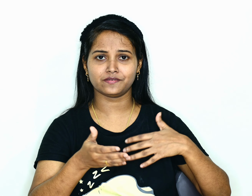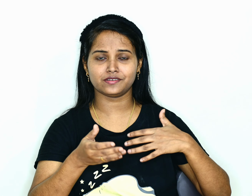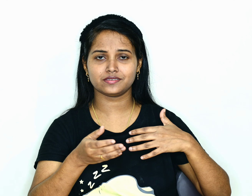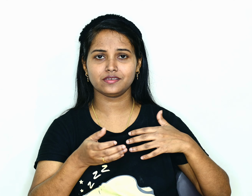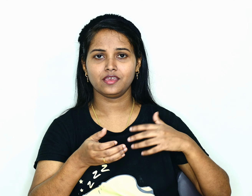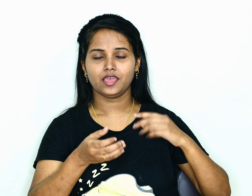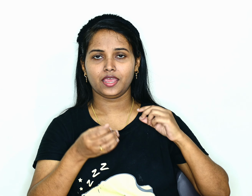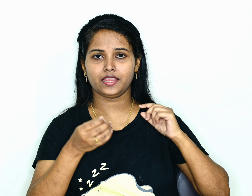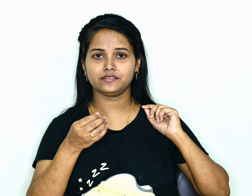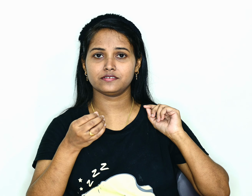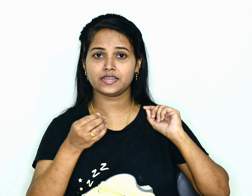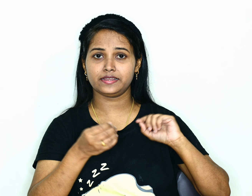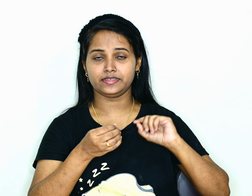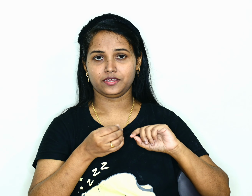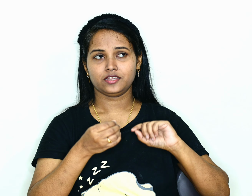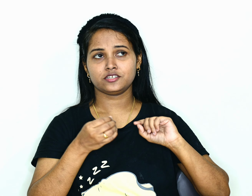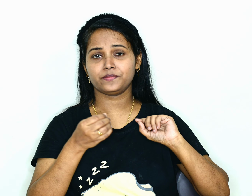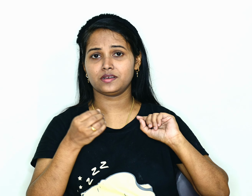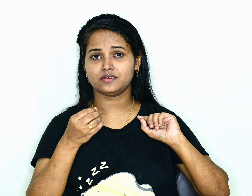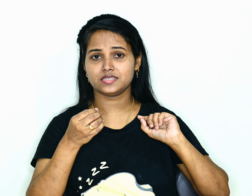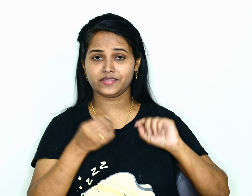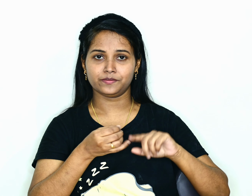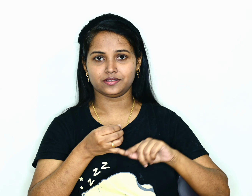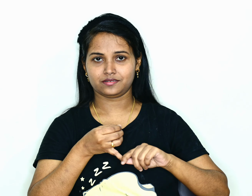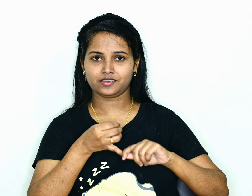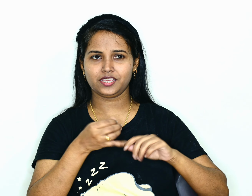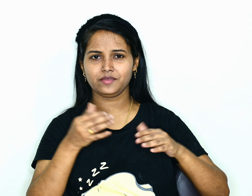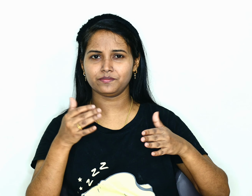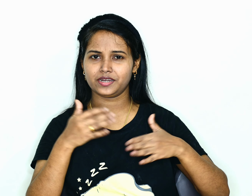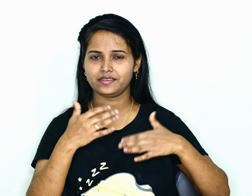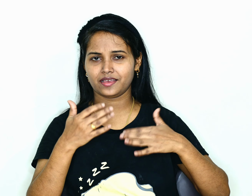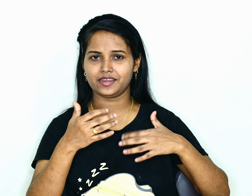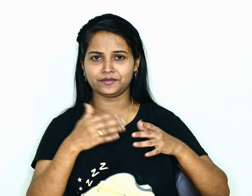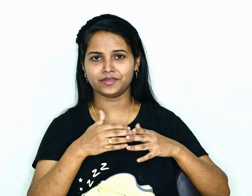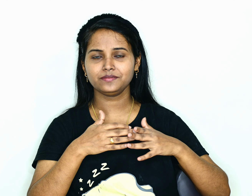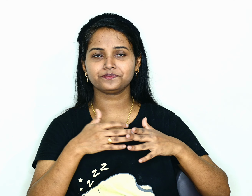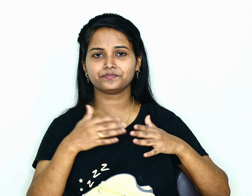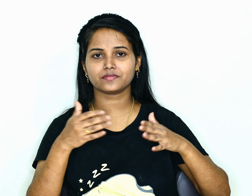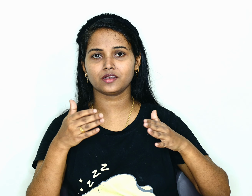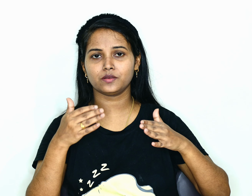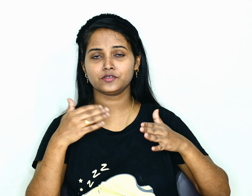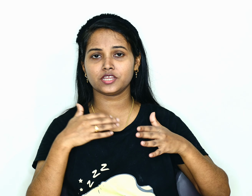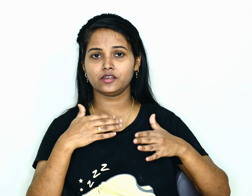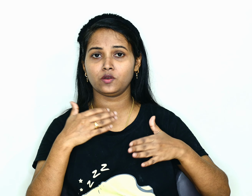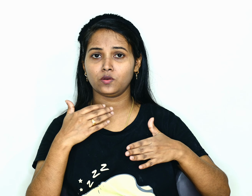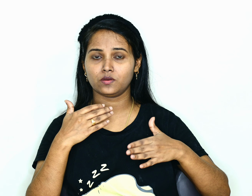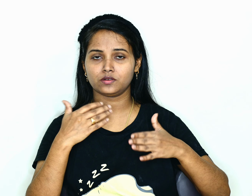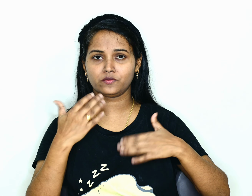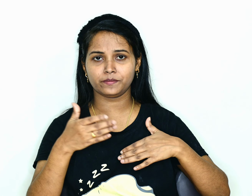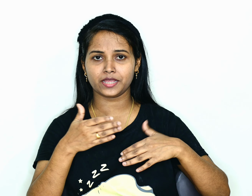वजह से। एंड सडनली जब सेवेंथ मंथ के मिड या एंड में मुझे लोअर बैक